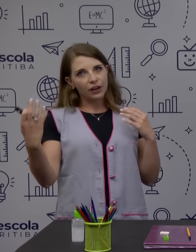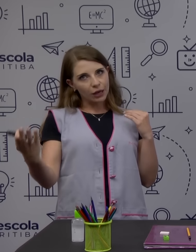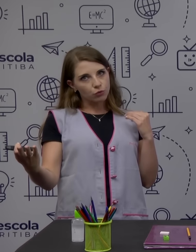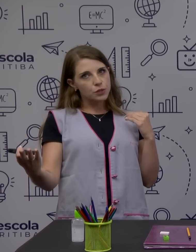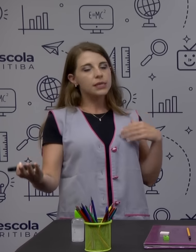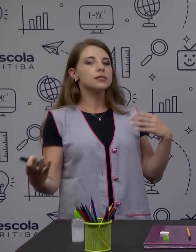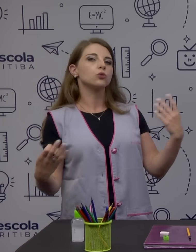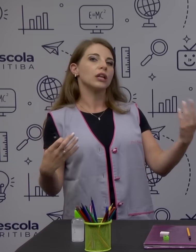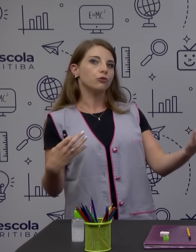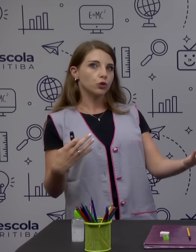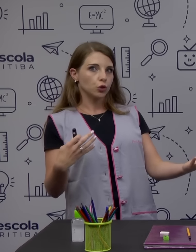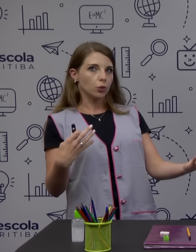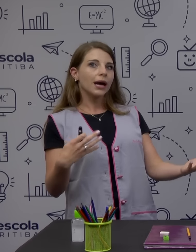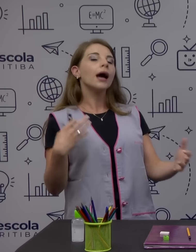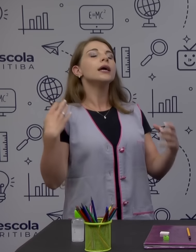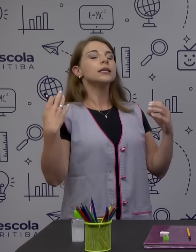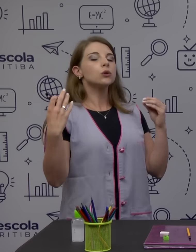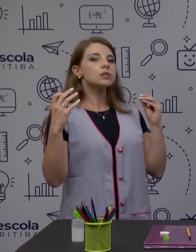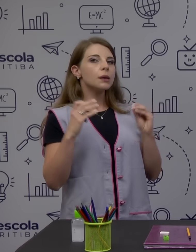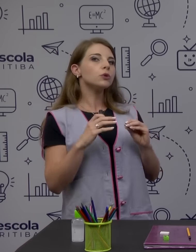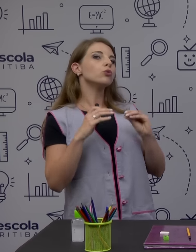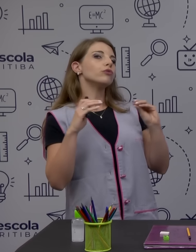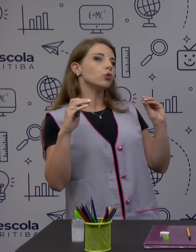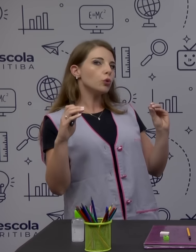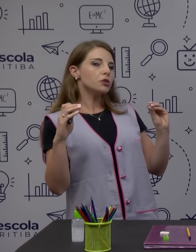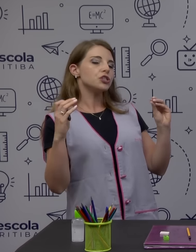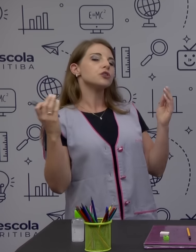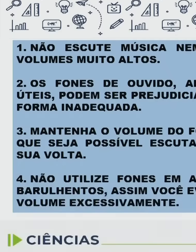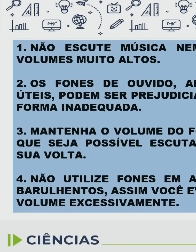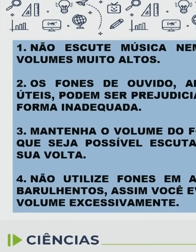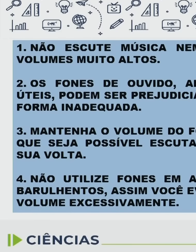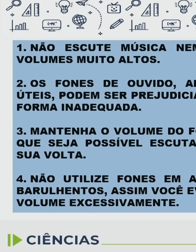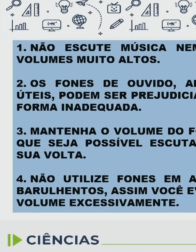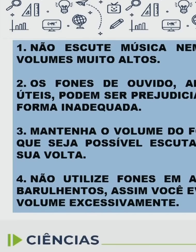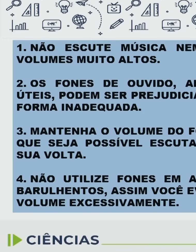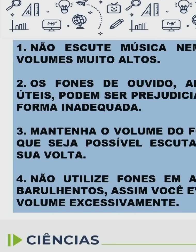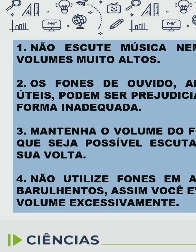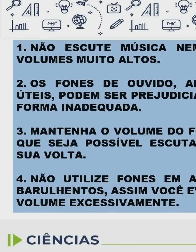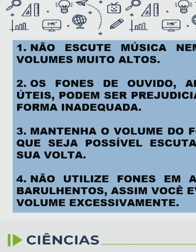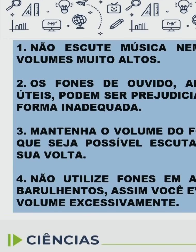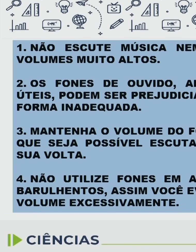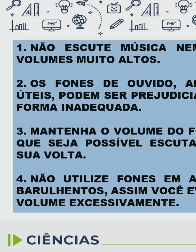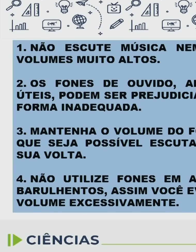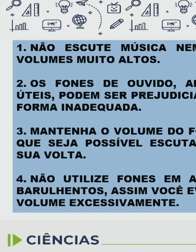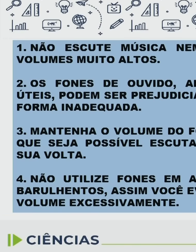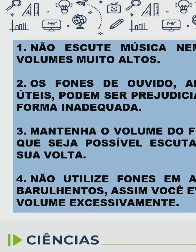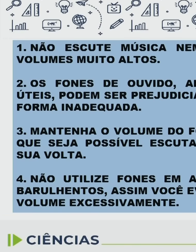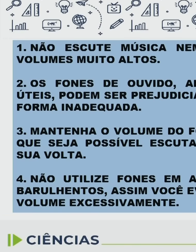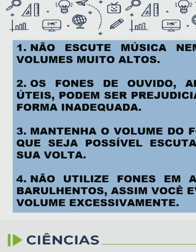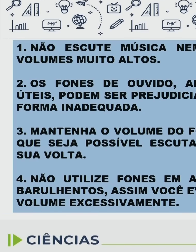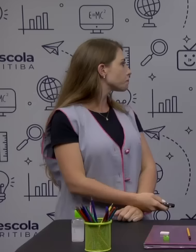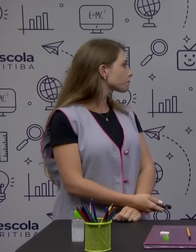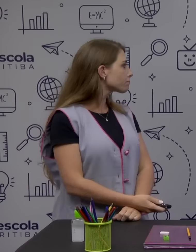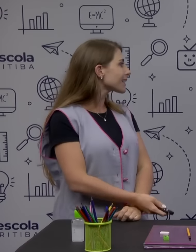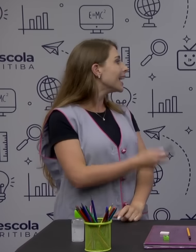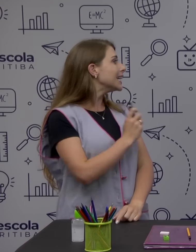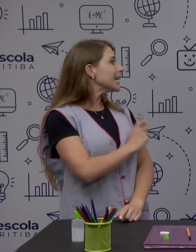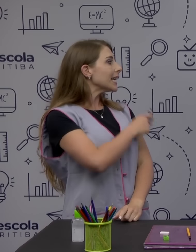falar com você, se o telefone tocar. Então, sempre num volume, gente, que você consiga acompanhar o que está acontecendo à sua volta.